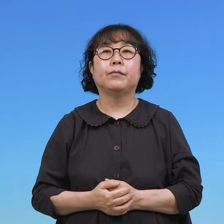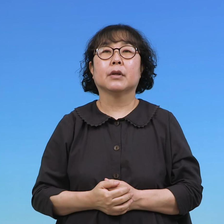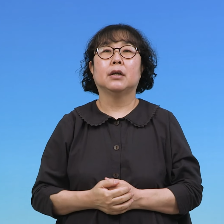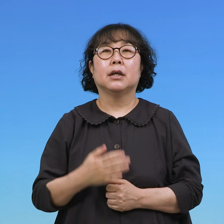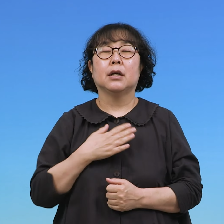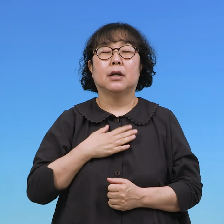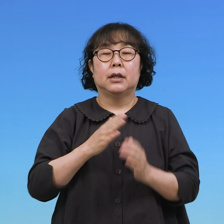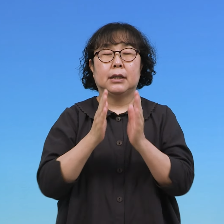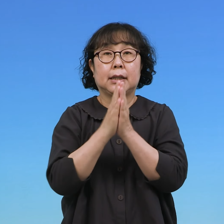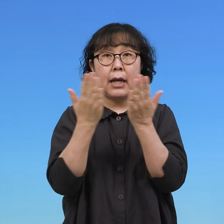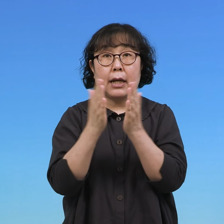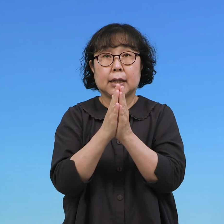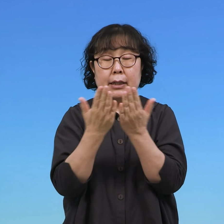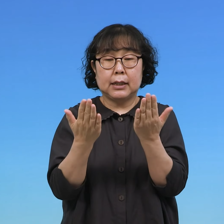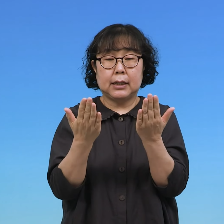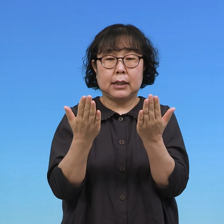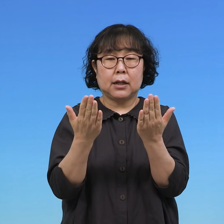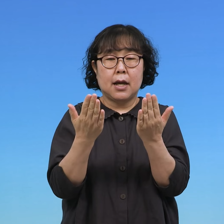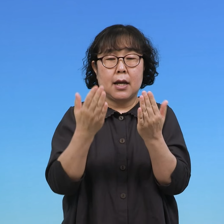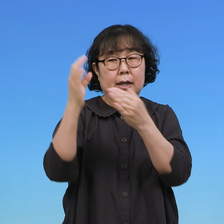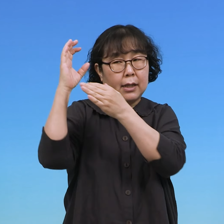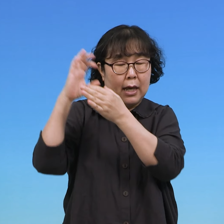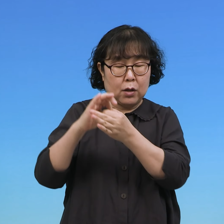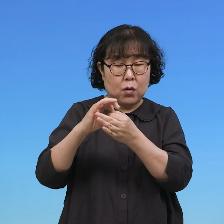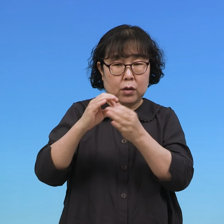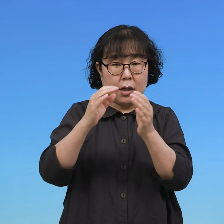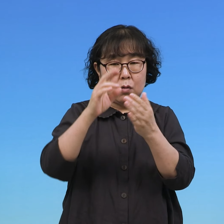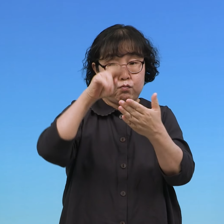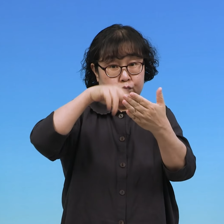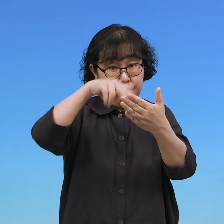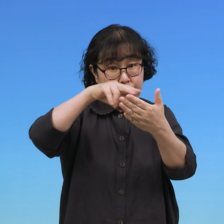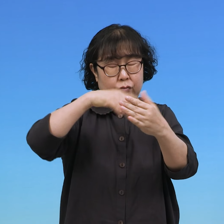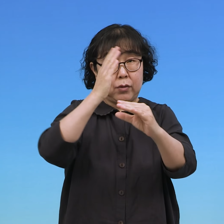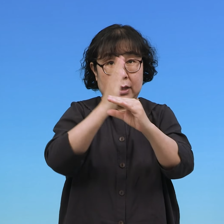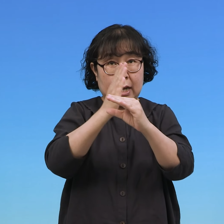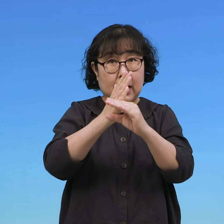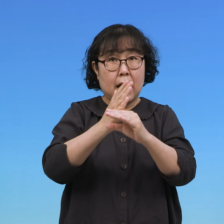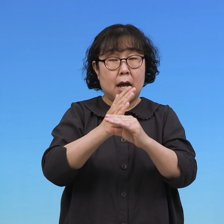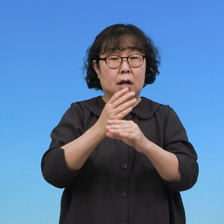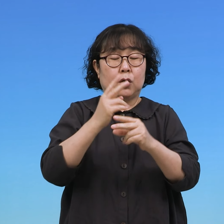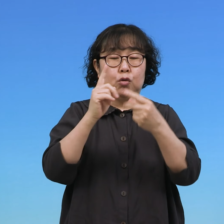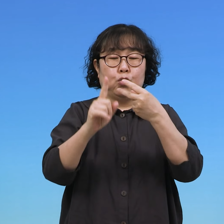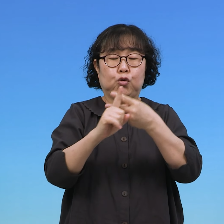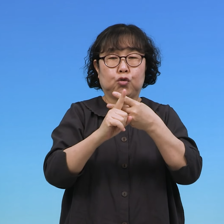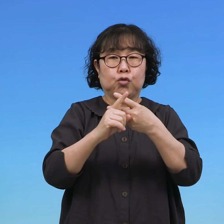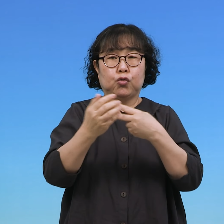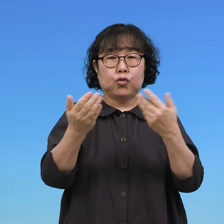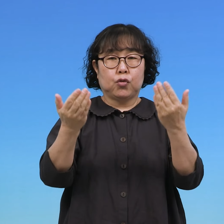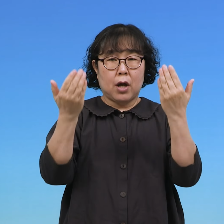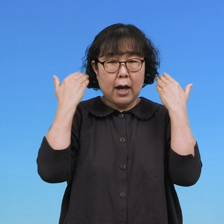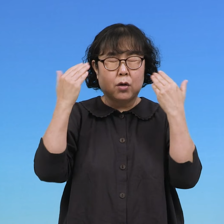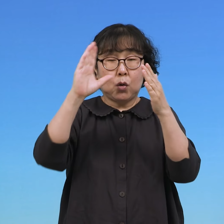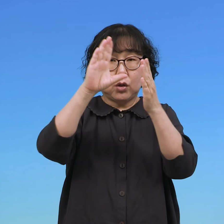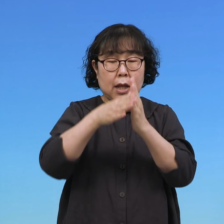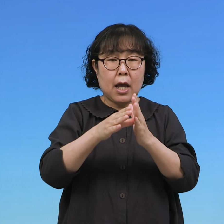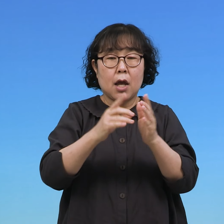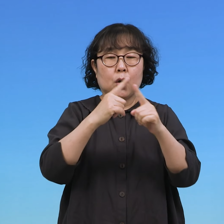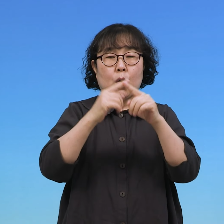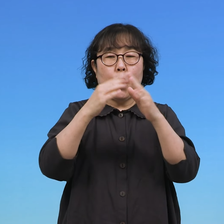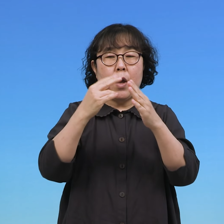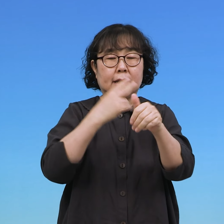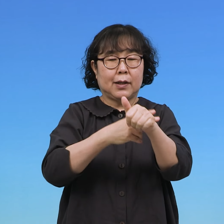제가 이런 책들을 이제 최근에 쭉 접하다가 저의 중학교 시절 그 교회 선생님 생각이 났는데요. 이